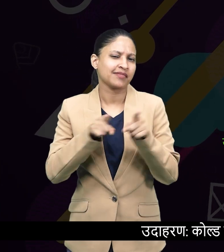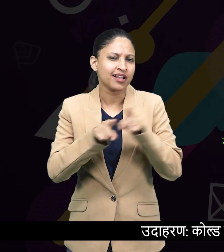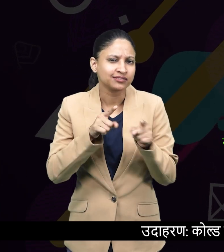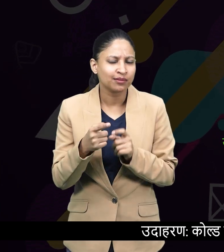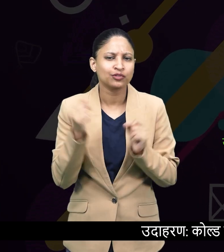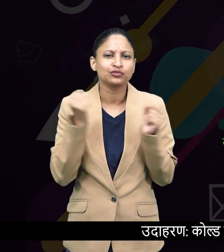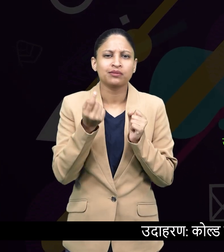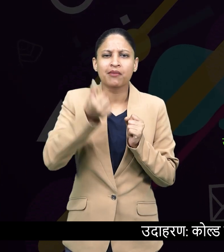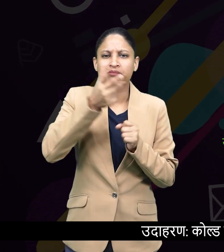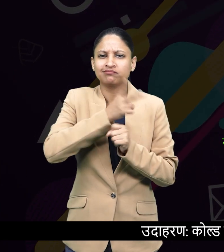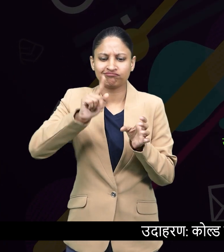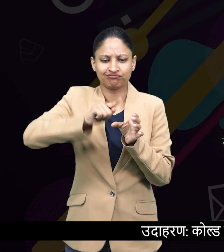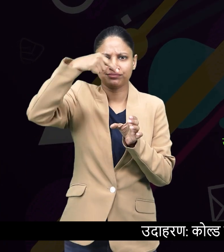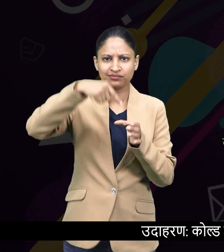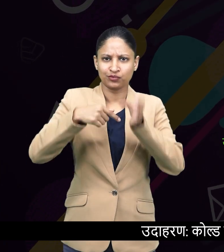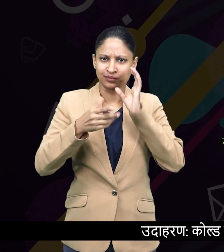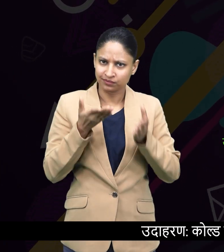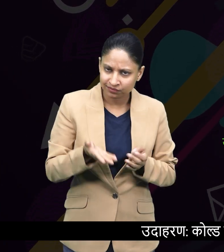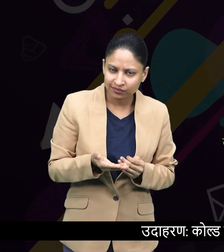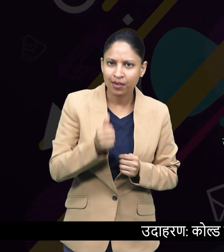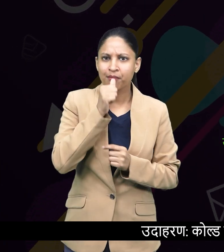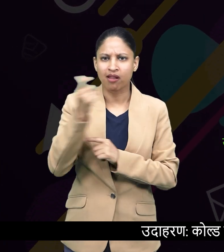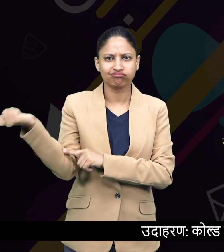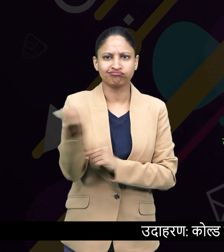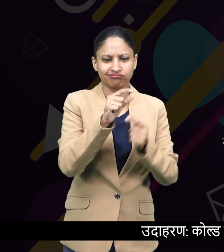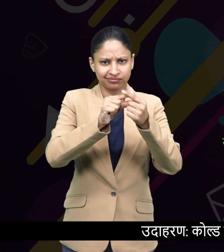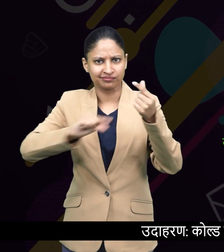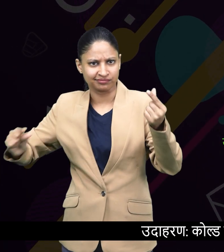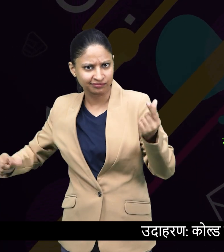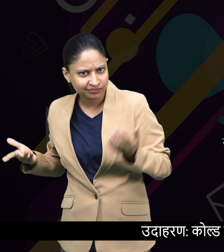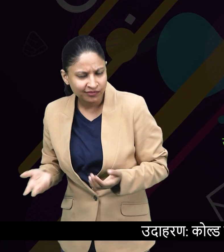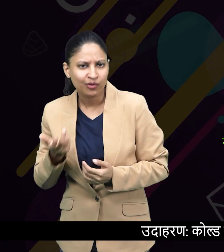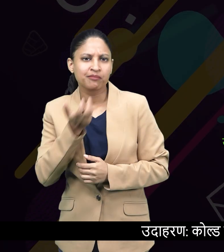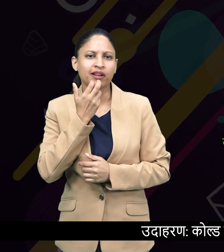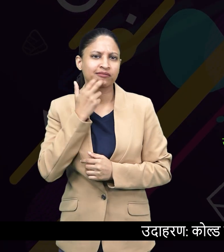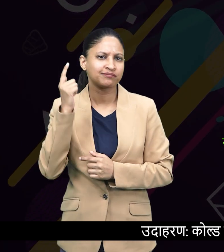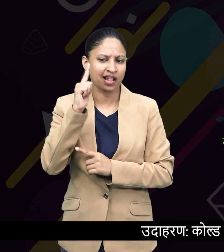उदाहरण कोल्ड ड्रिंक्स का डिब्बा, पानी का पाइप, बैटरी।